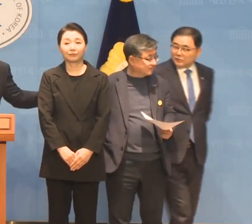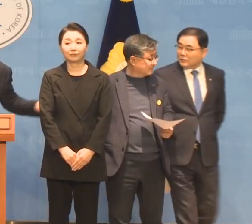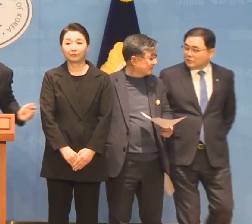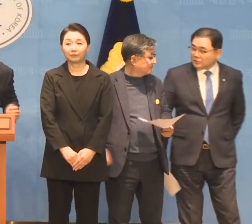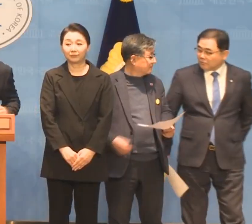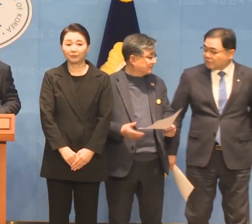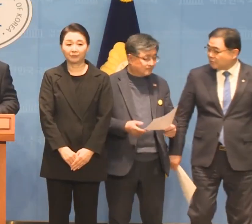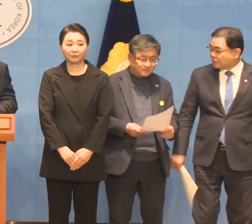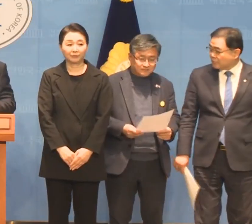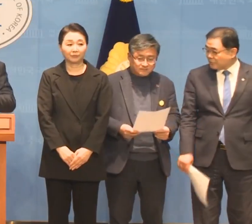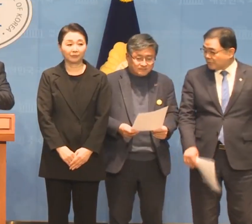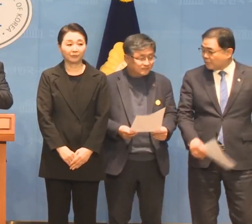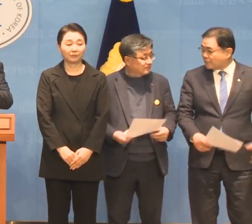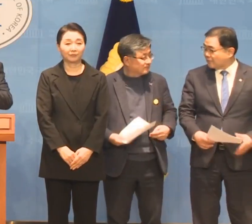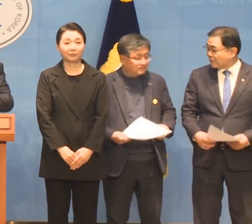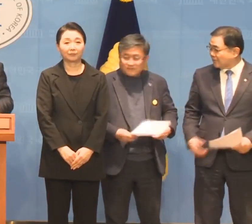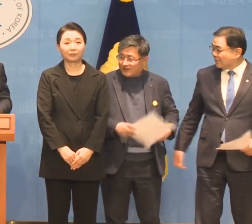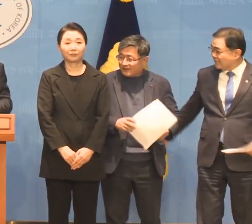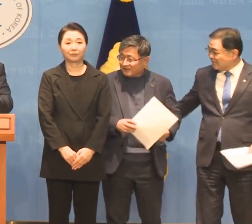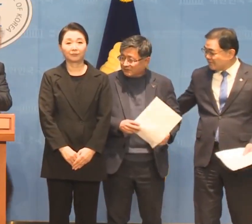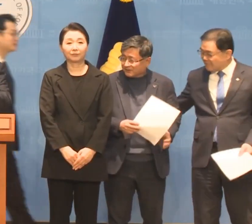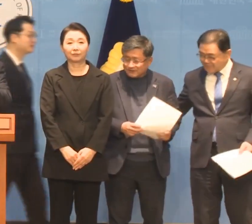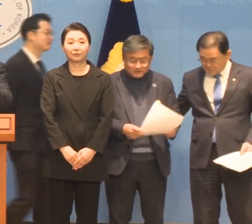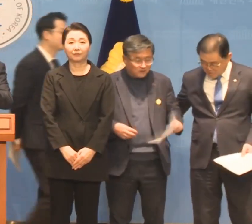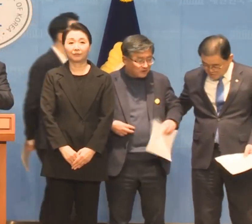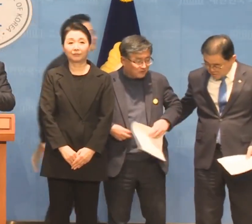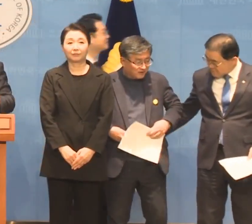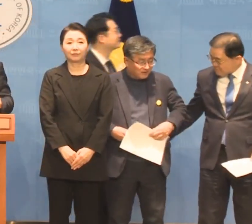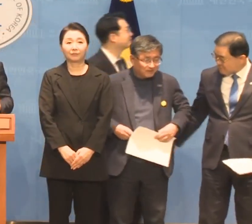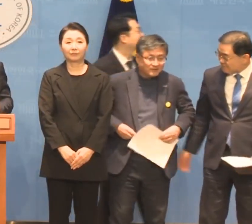이쪽으로도 몇 분 오세요. 네. 네.